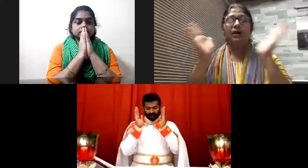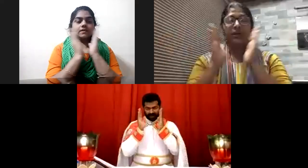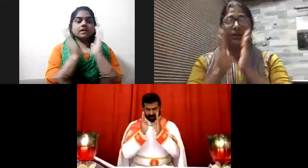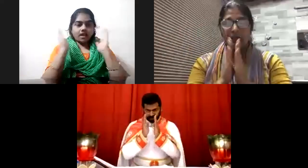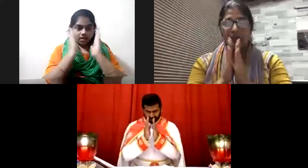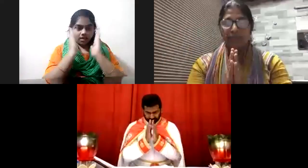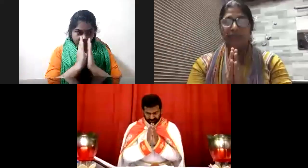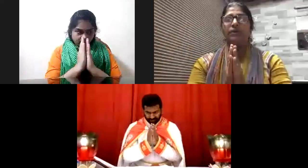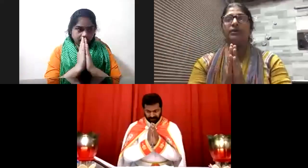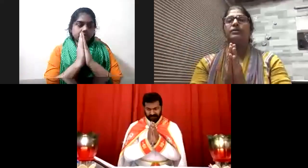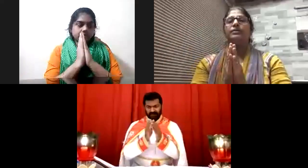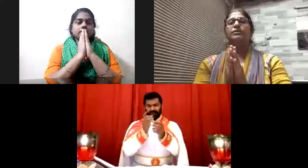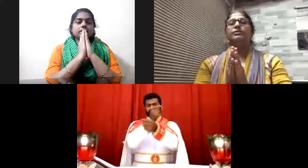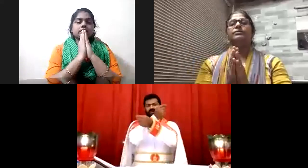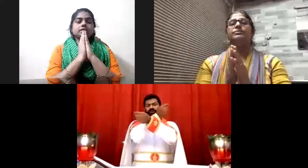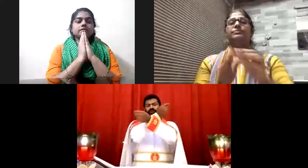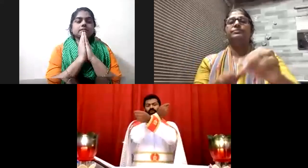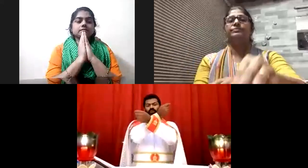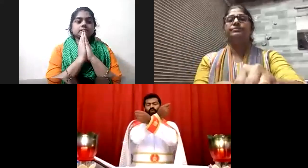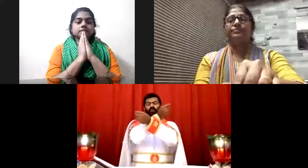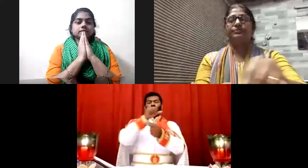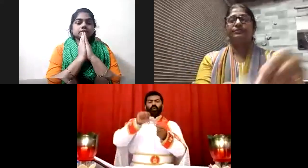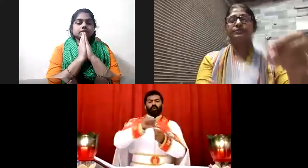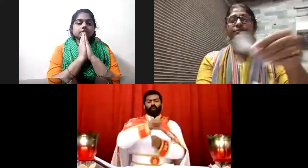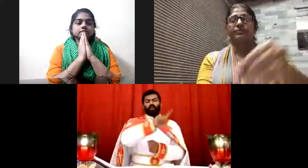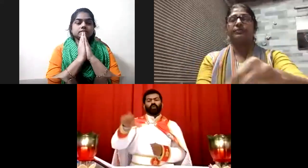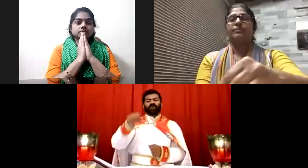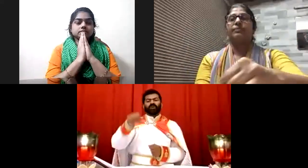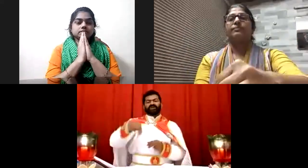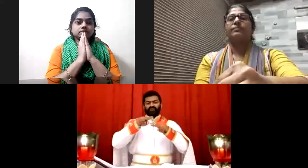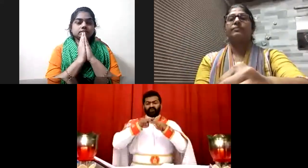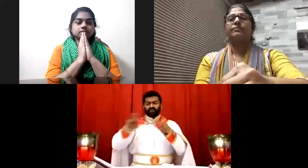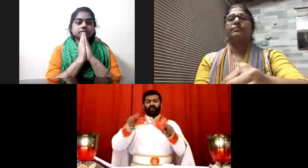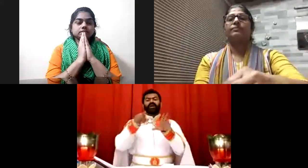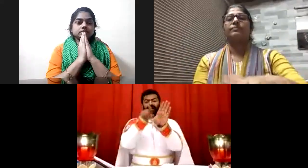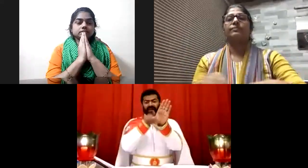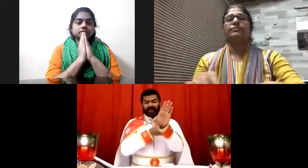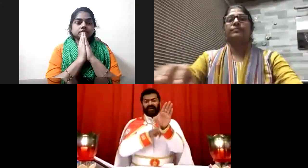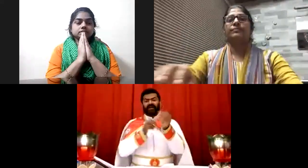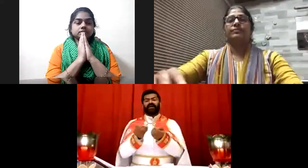ആമേൻ